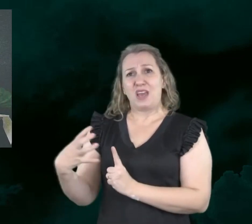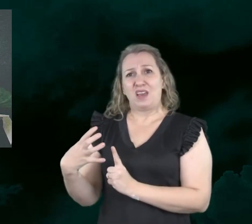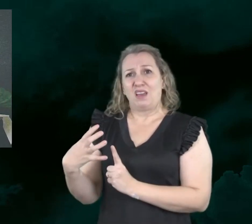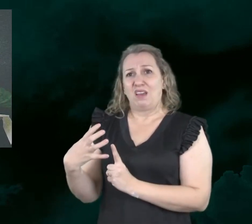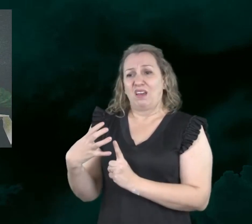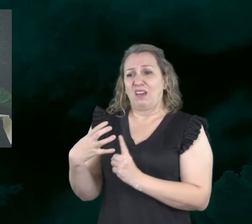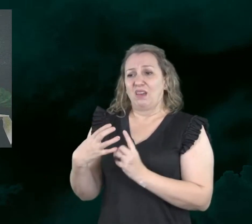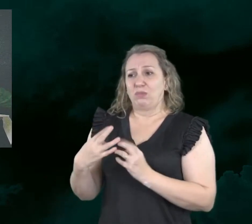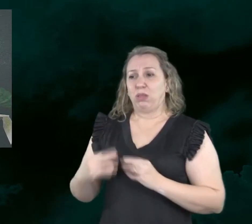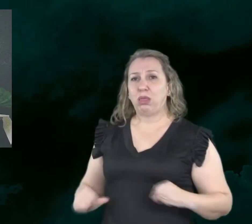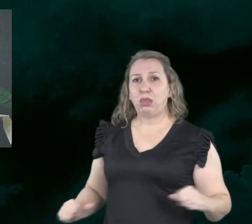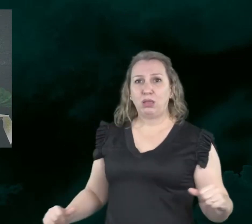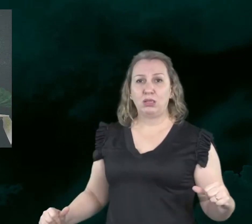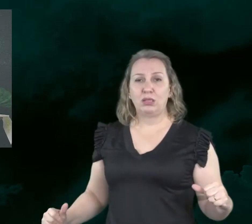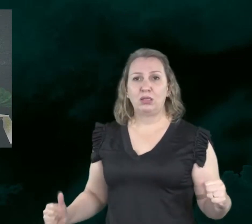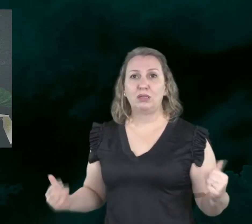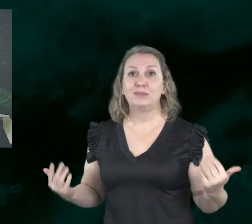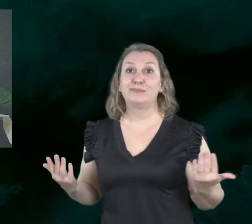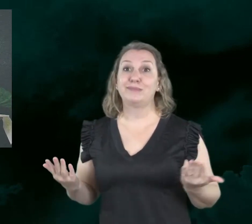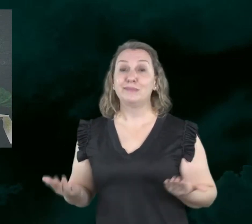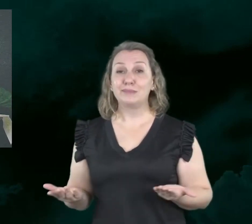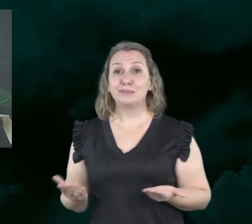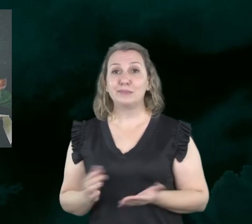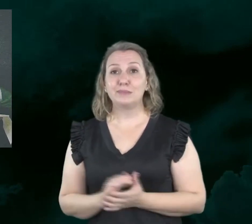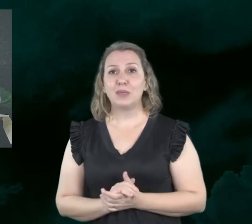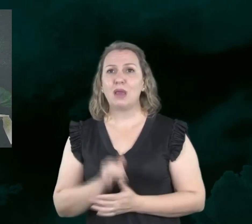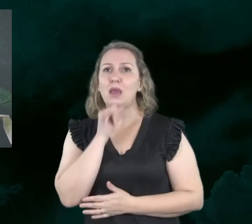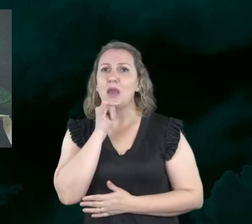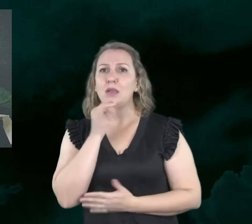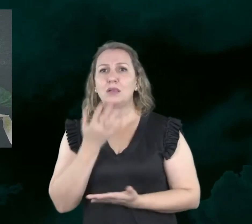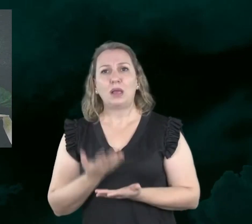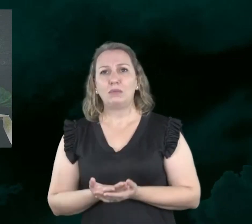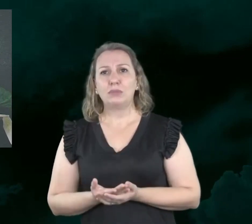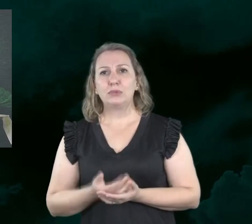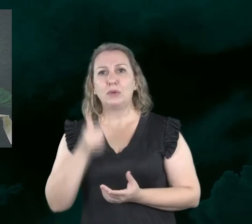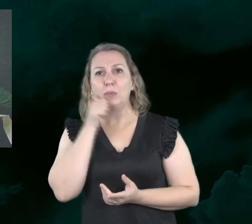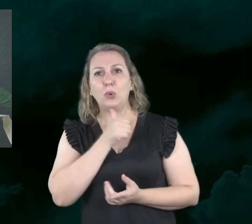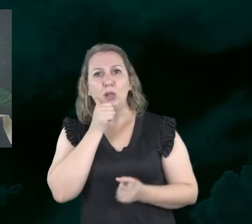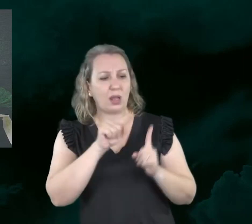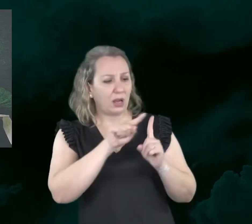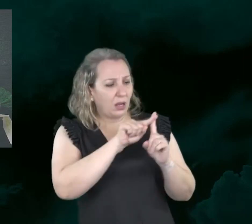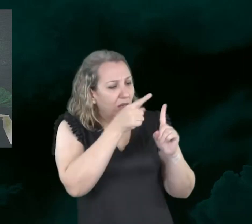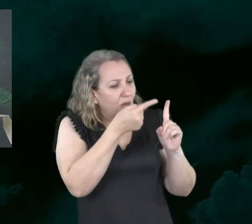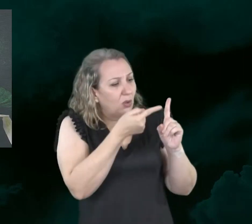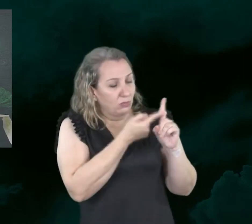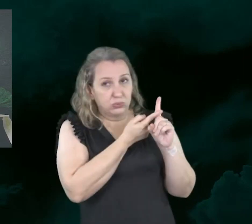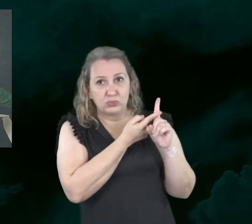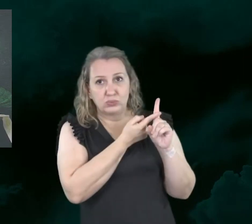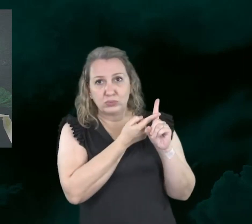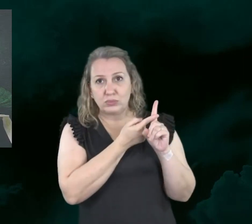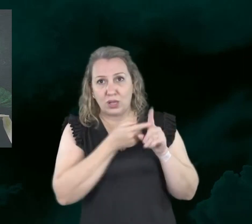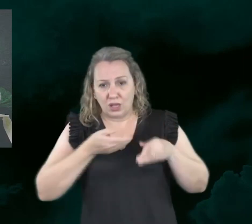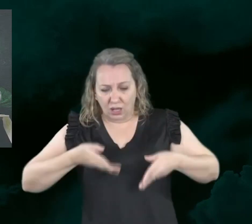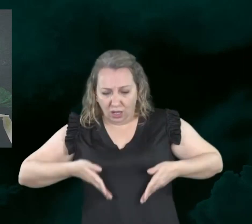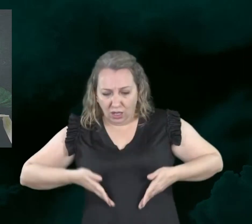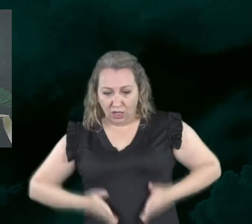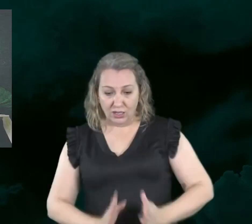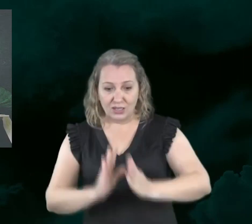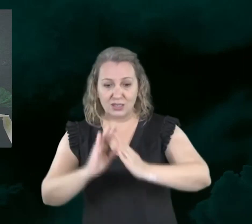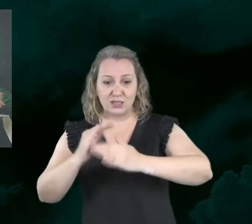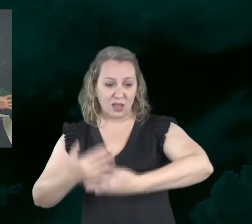Uma mãe, quando gera uma criança, não tem como desistir. A mãe não pode dizer, não estou